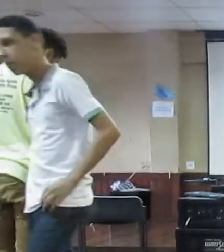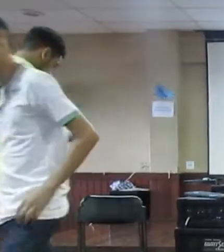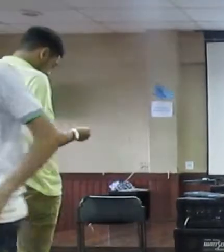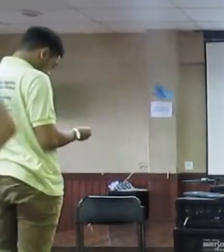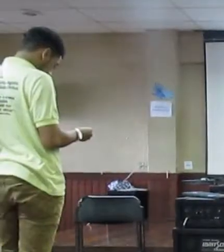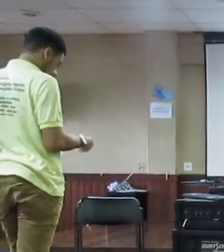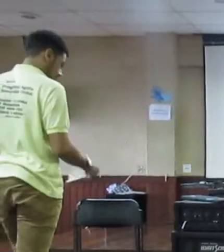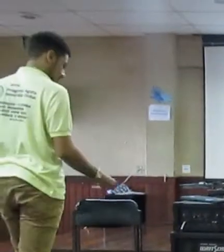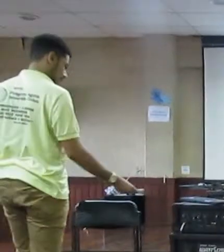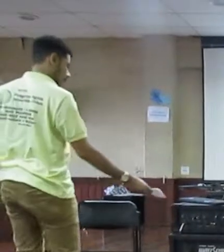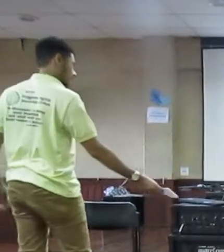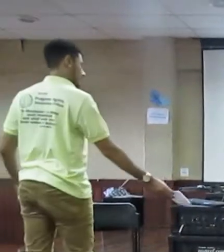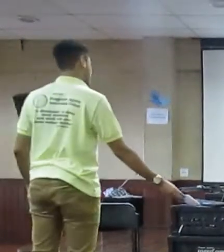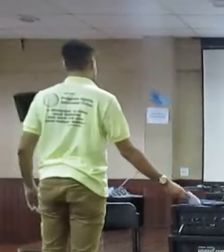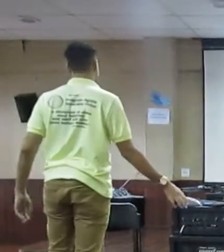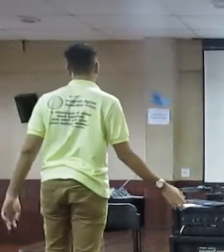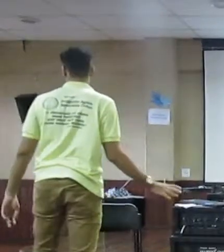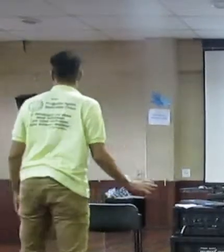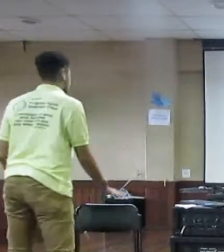todos. Meu nome é Flávia.